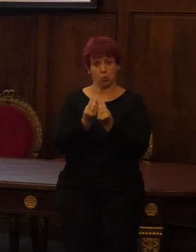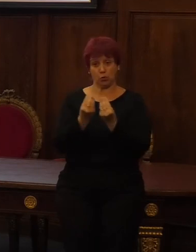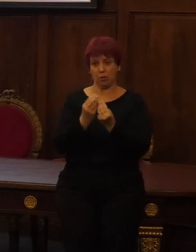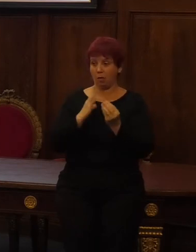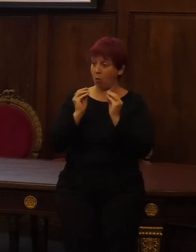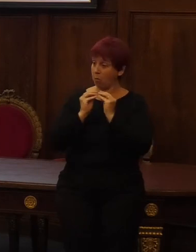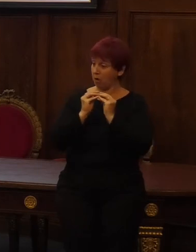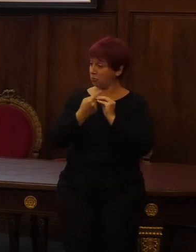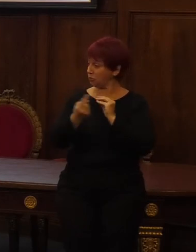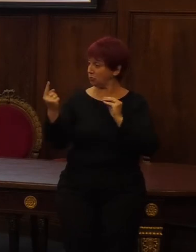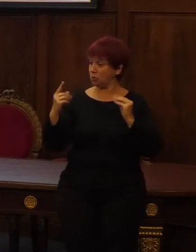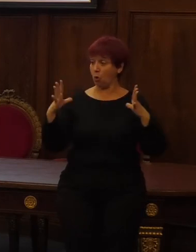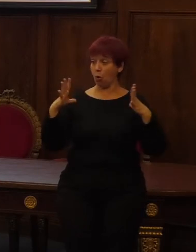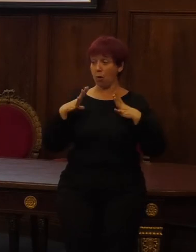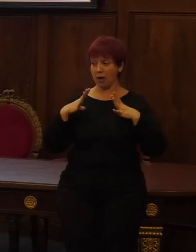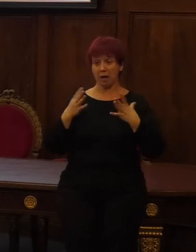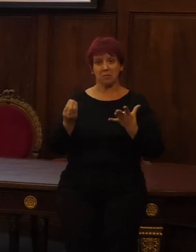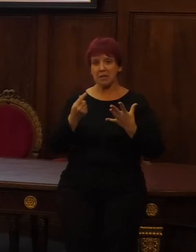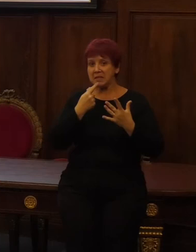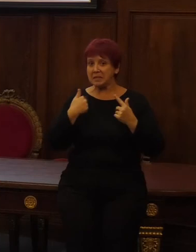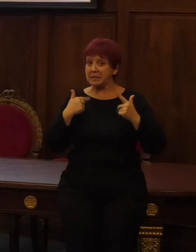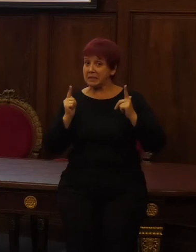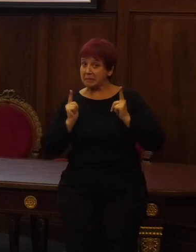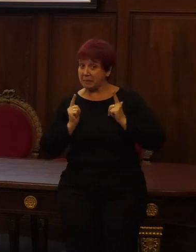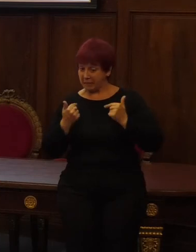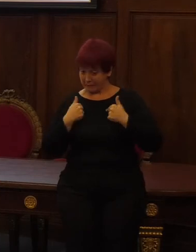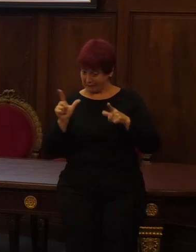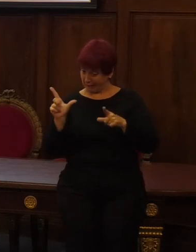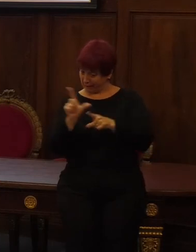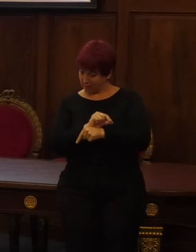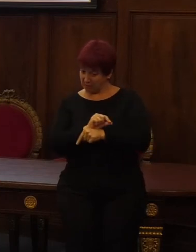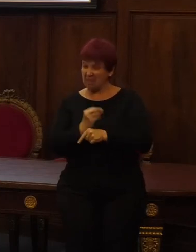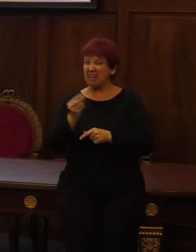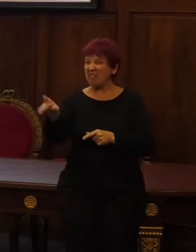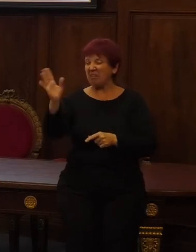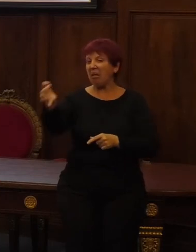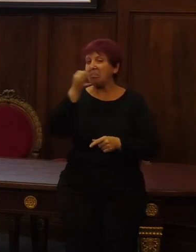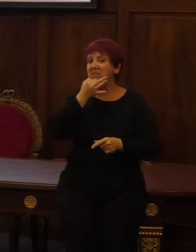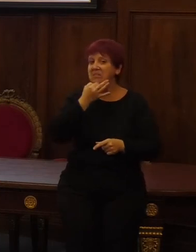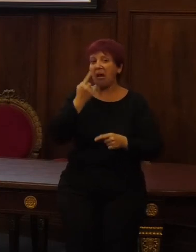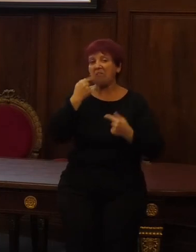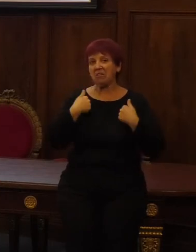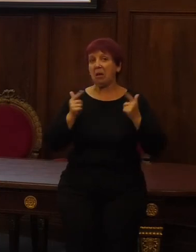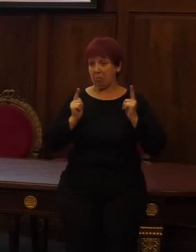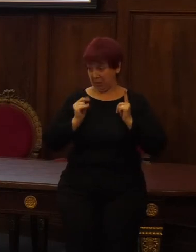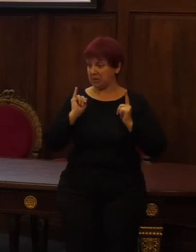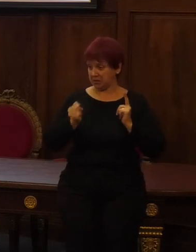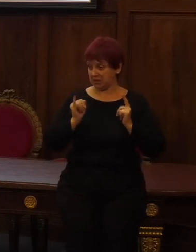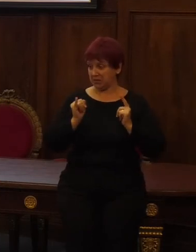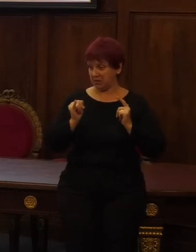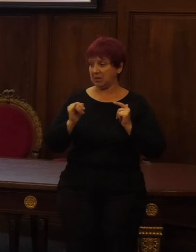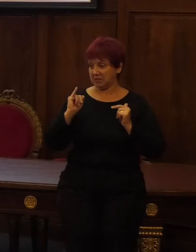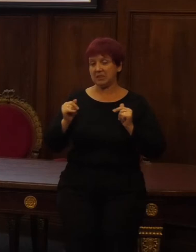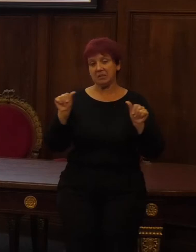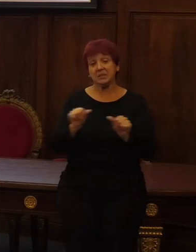miro compañeros que hoy están jubilados, que estoy esperando después que yo termine lo que me van a decir. Sí, también